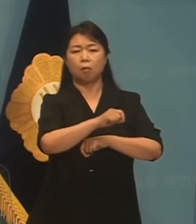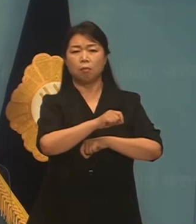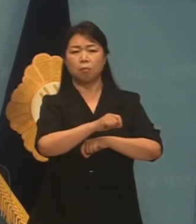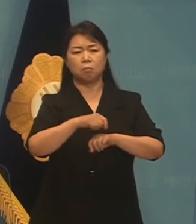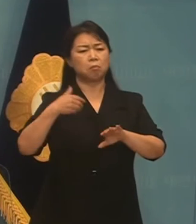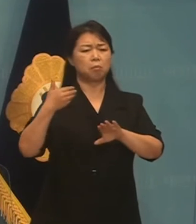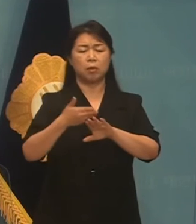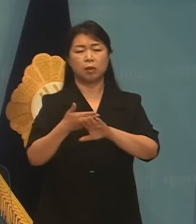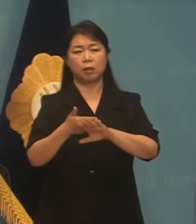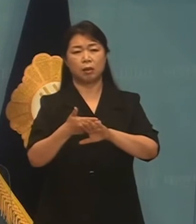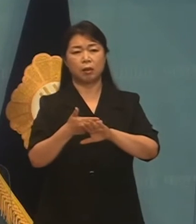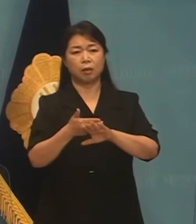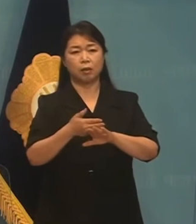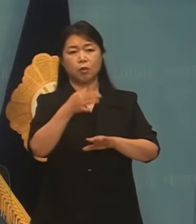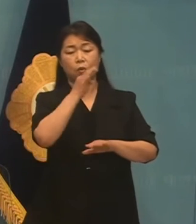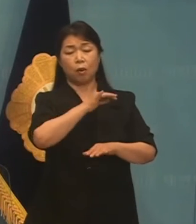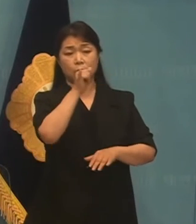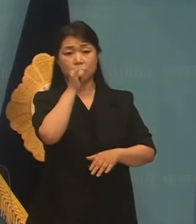불러일으킨 주범이었습니다.